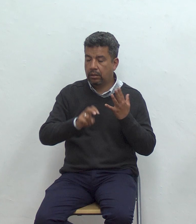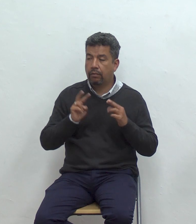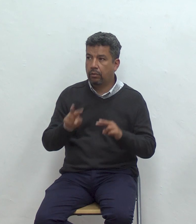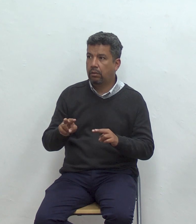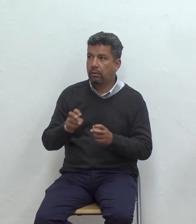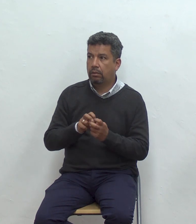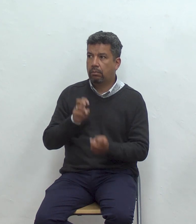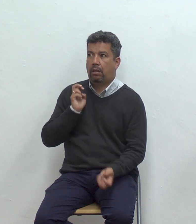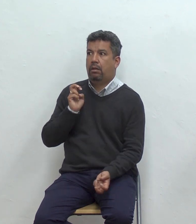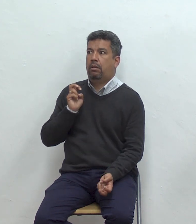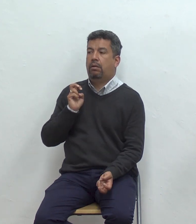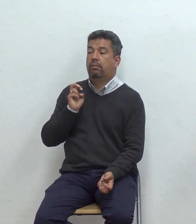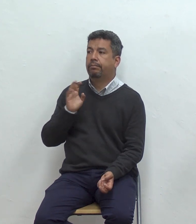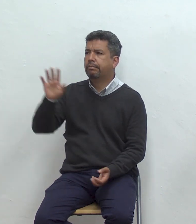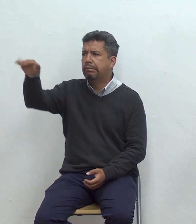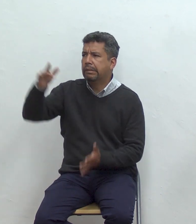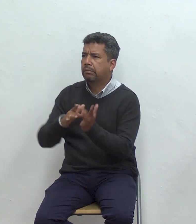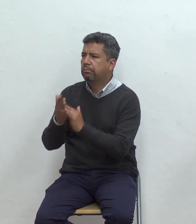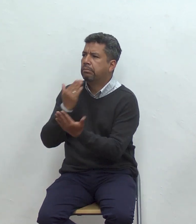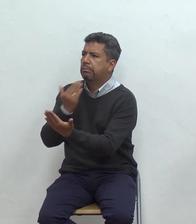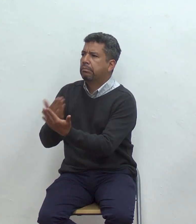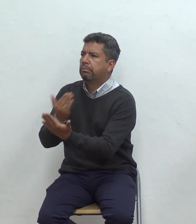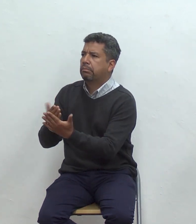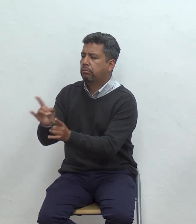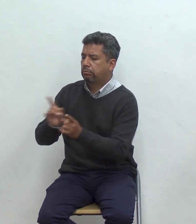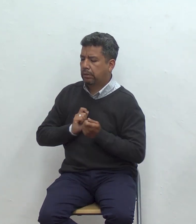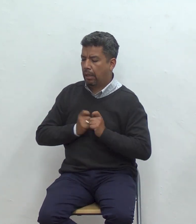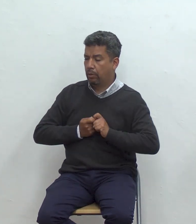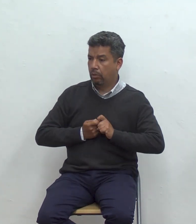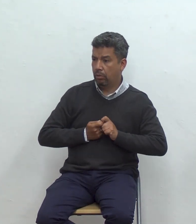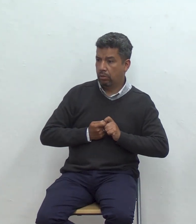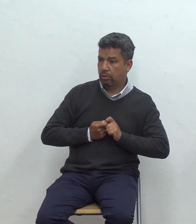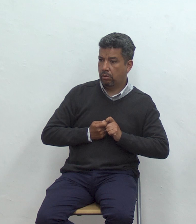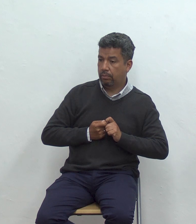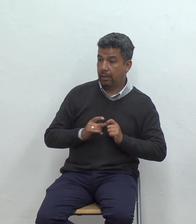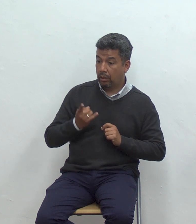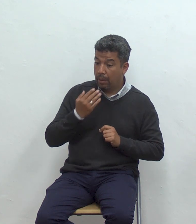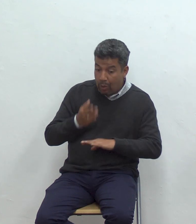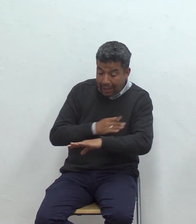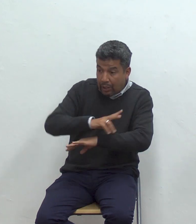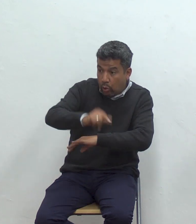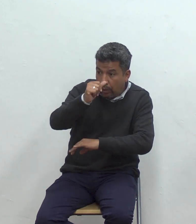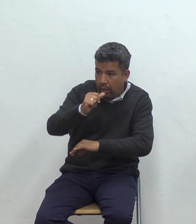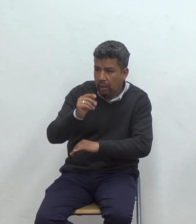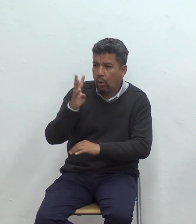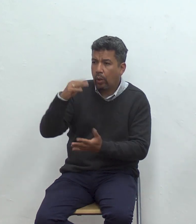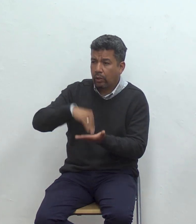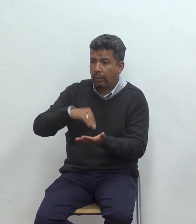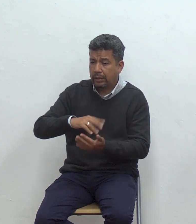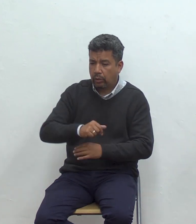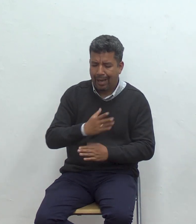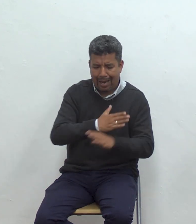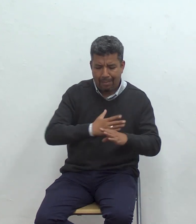hizo? Agradecer. Fue transformado, le dijo, ¿sabes qué? Si alguien robé, 4 veces lo robado y la mitad